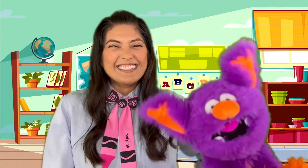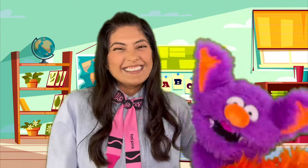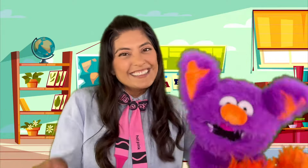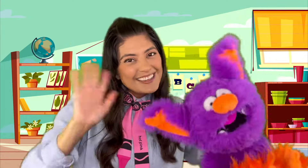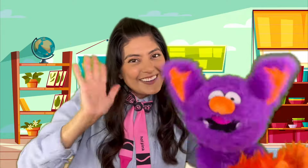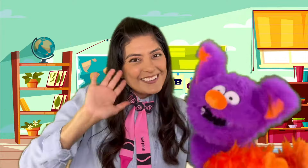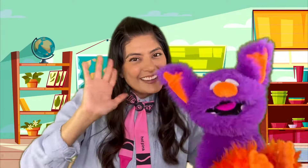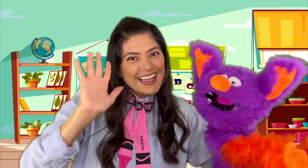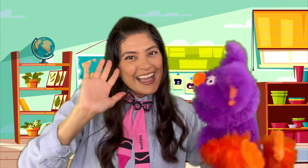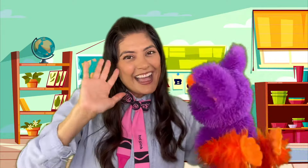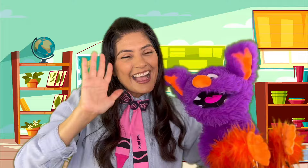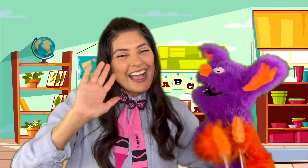¡Hola!